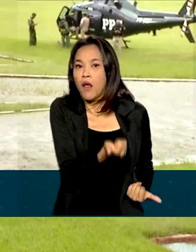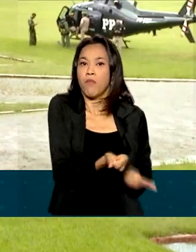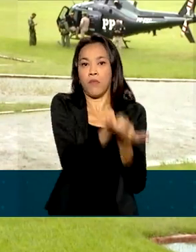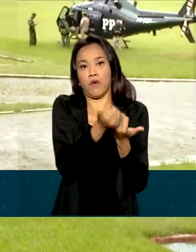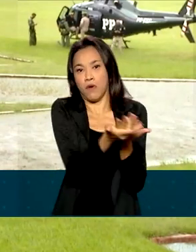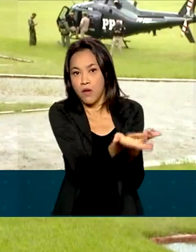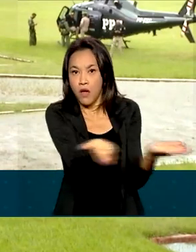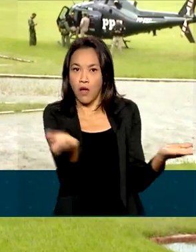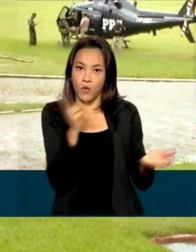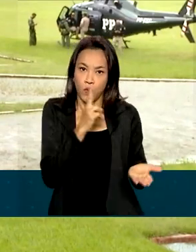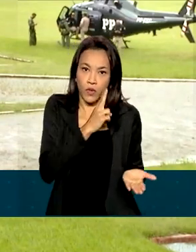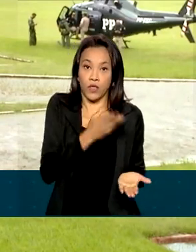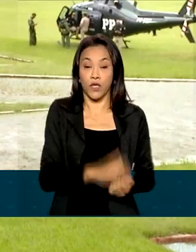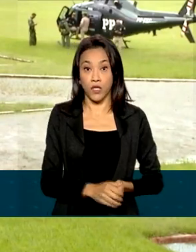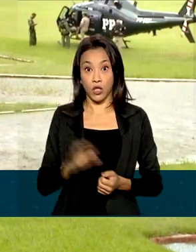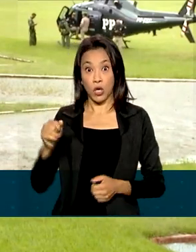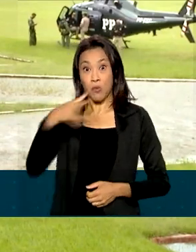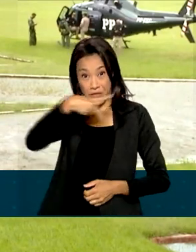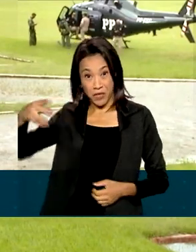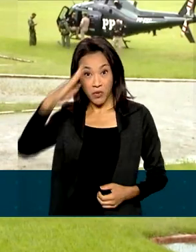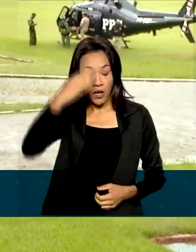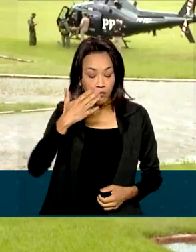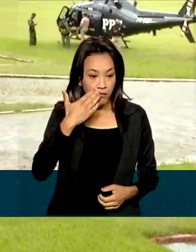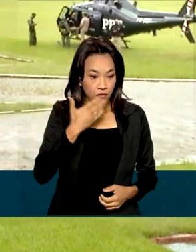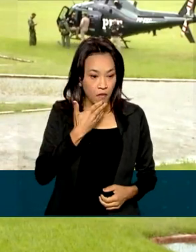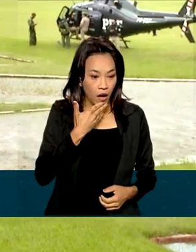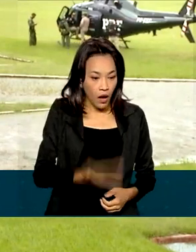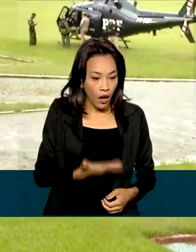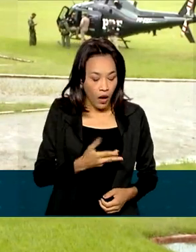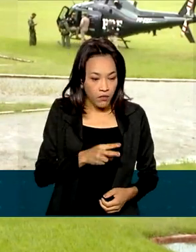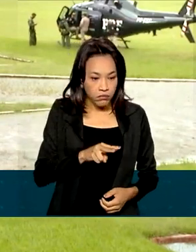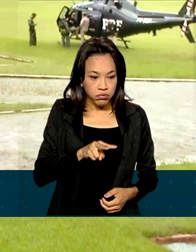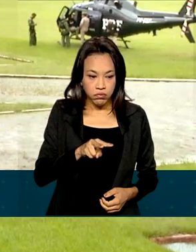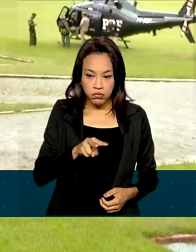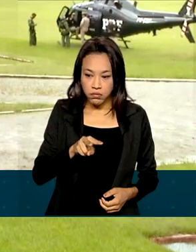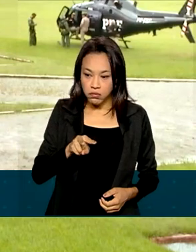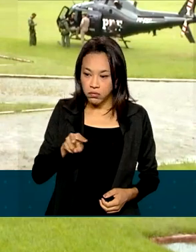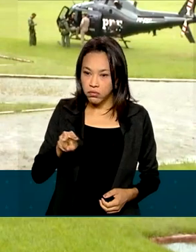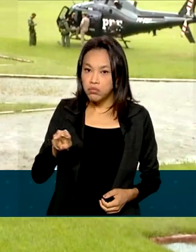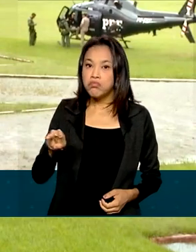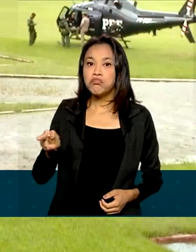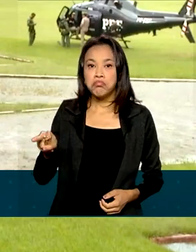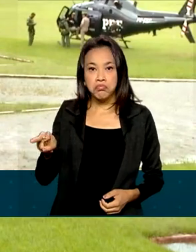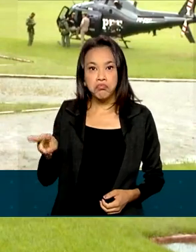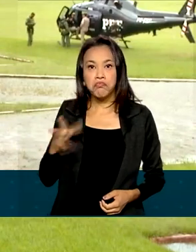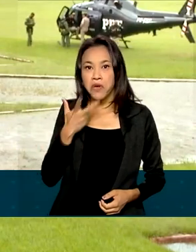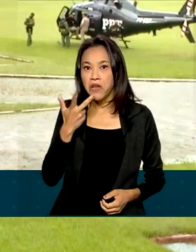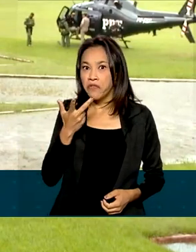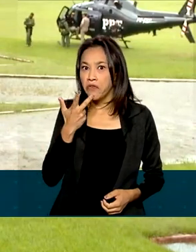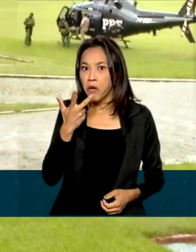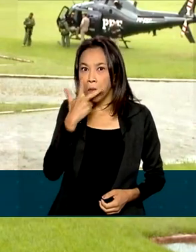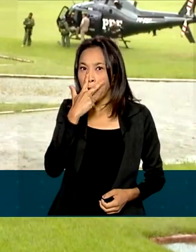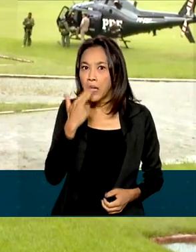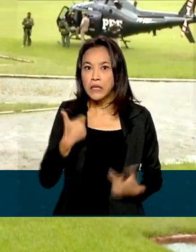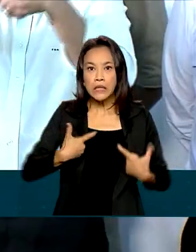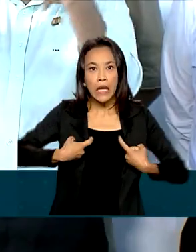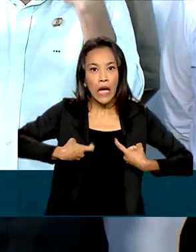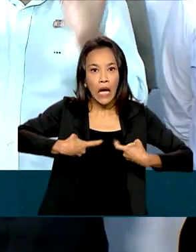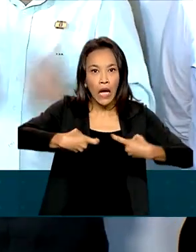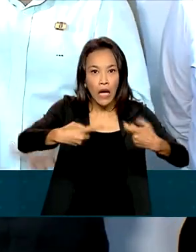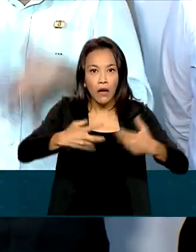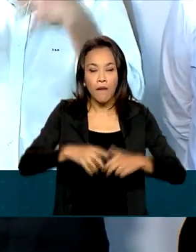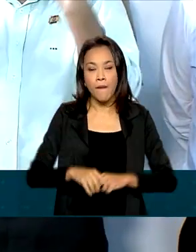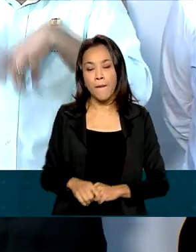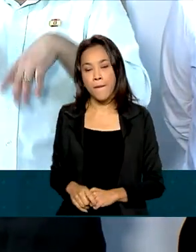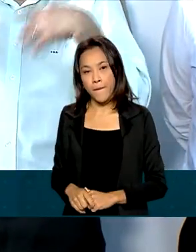emergenciais. Bolsonaro ficou impressionado com o que observou durante o sobrevoo. Ele diz que viu um cenário de guerra. Vimos